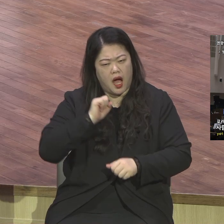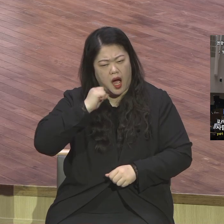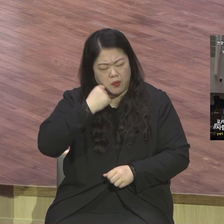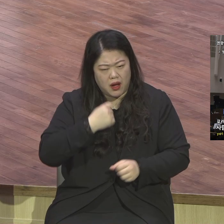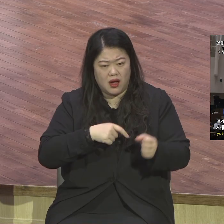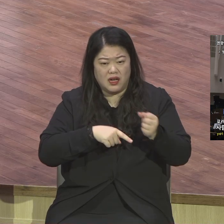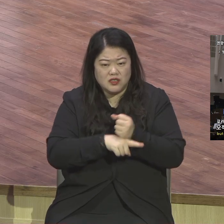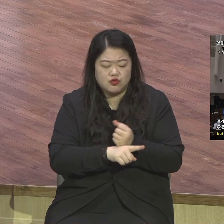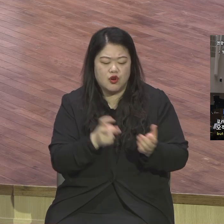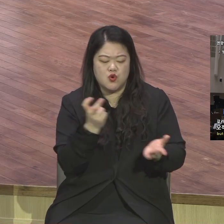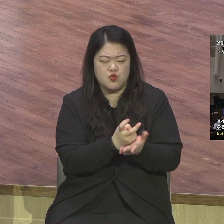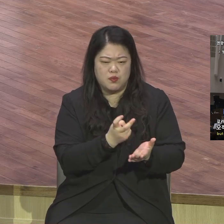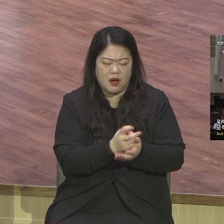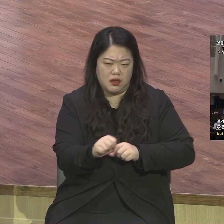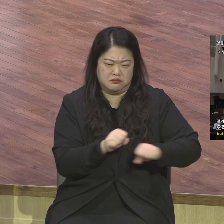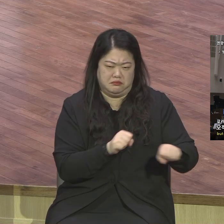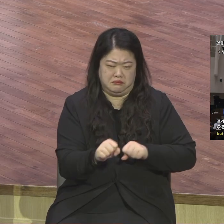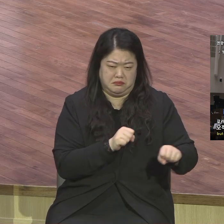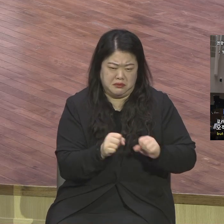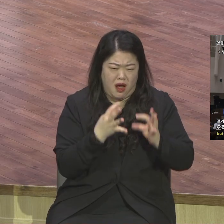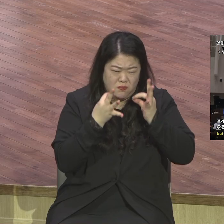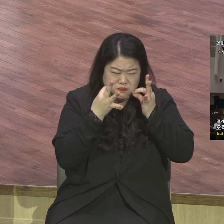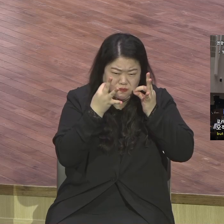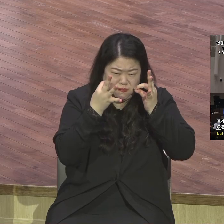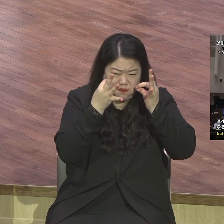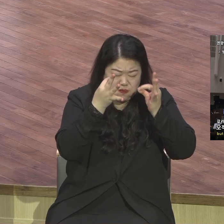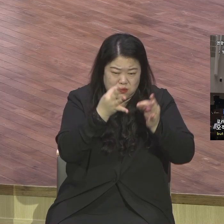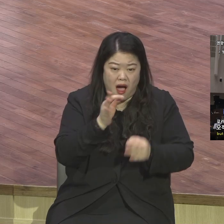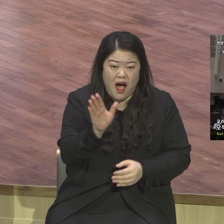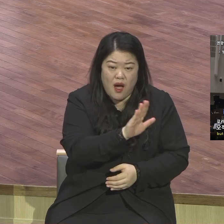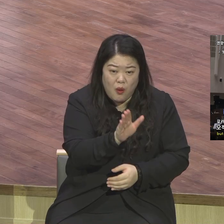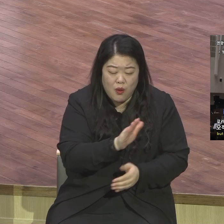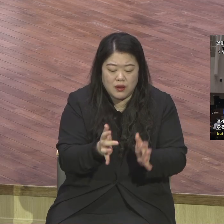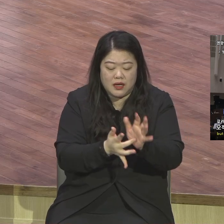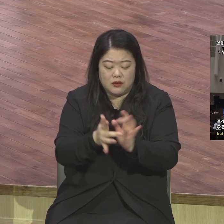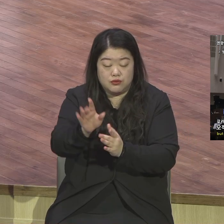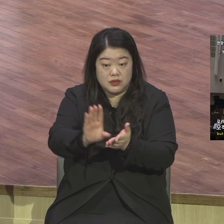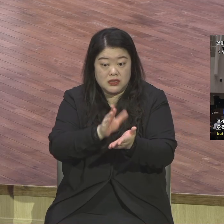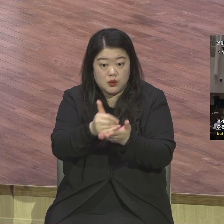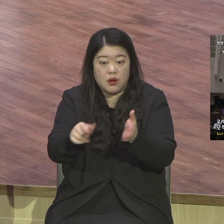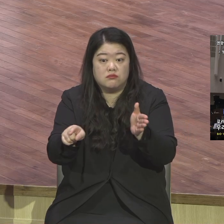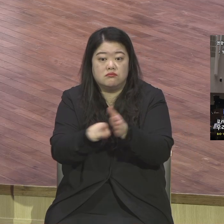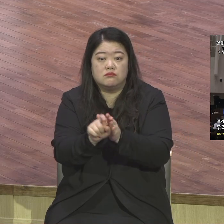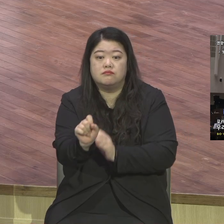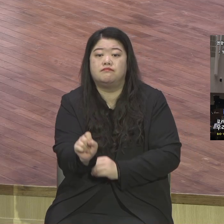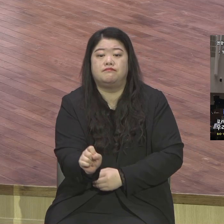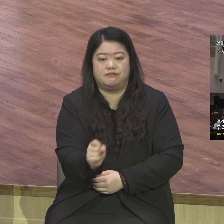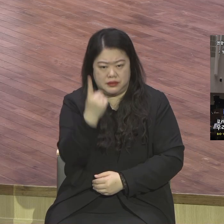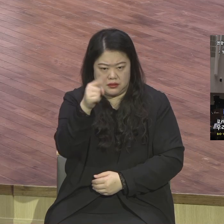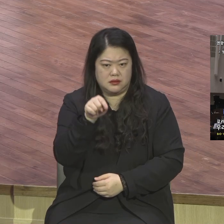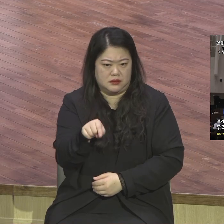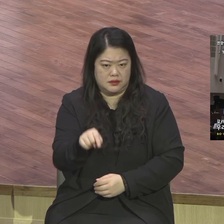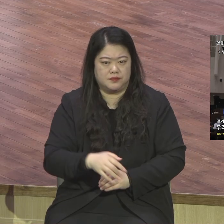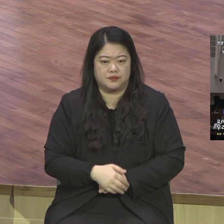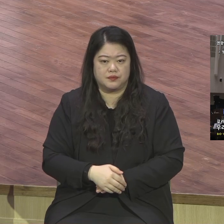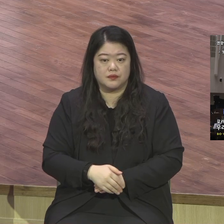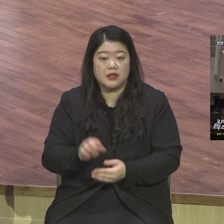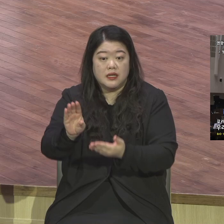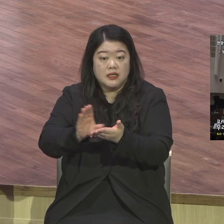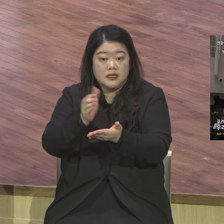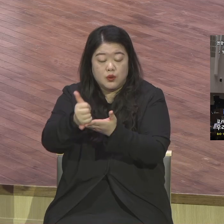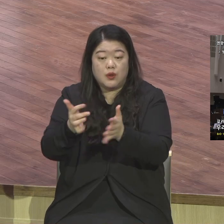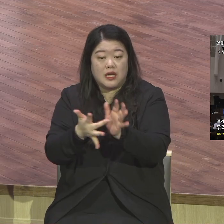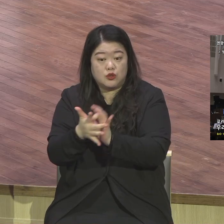행위로 말미암이 아니오 오직 예수 그리스도를 믿음으로 말미암은 줄 알므로 우리도 그리스도